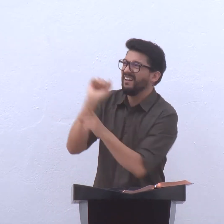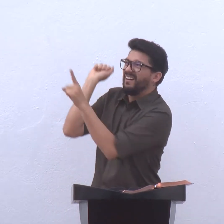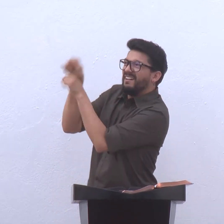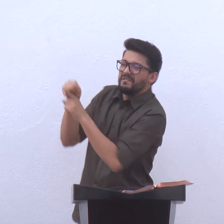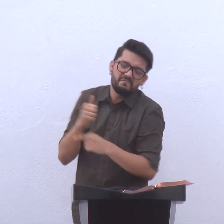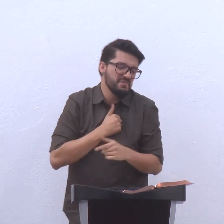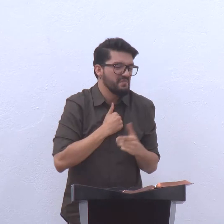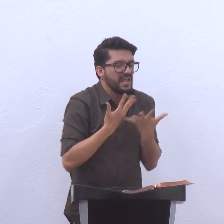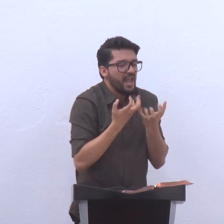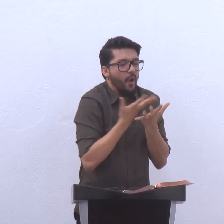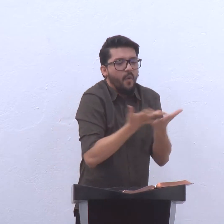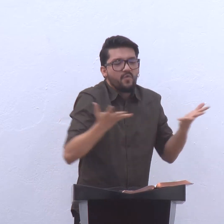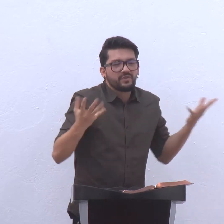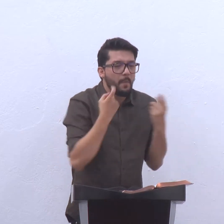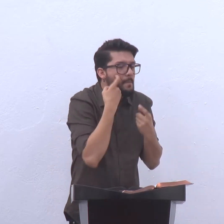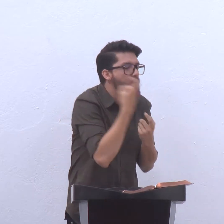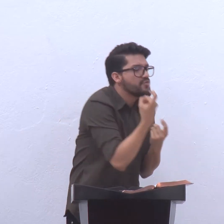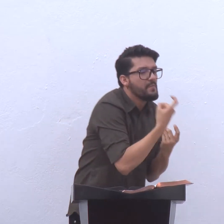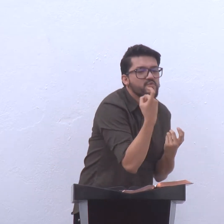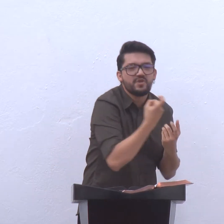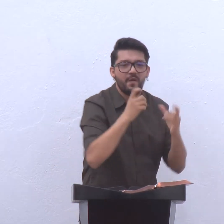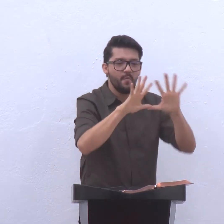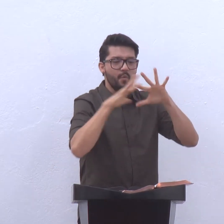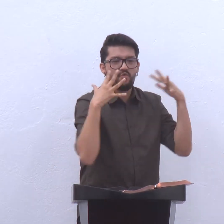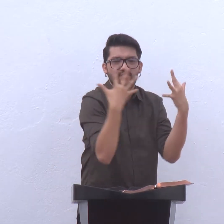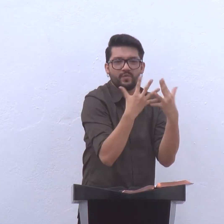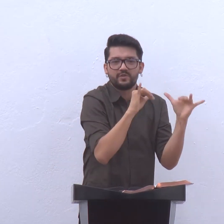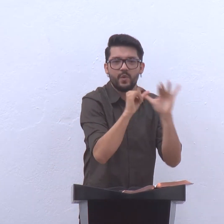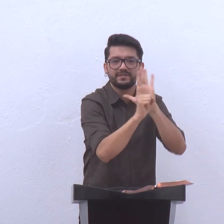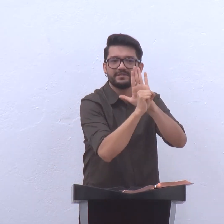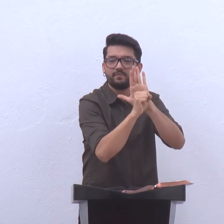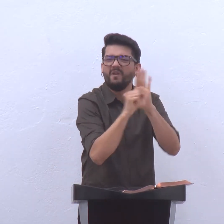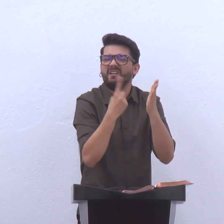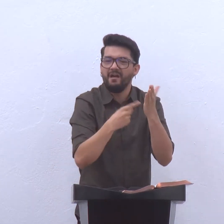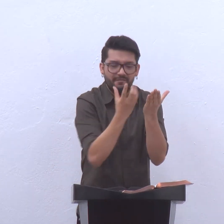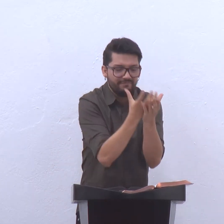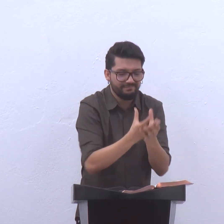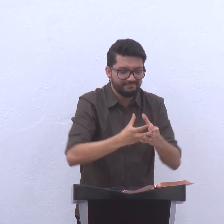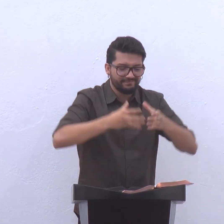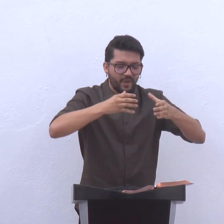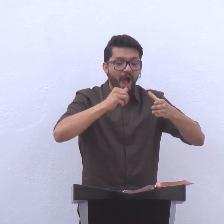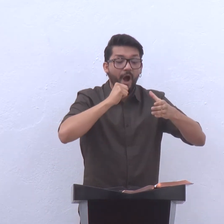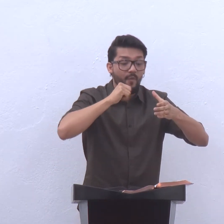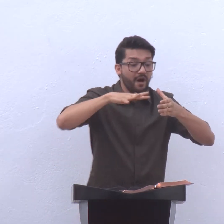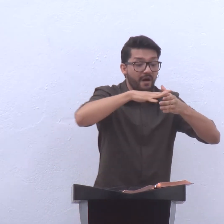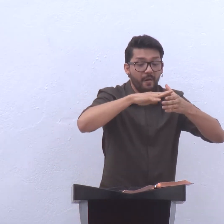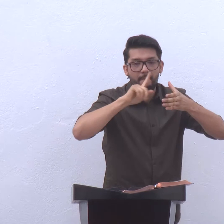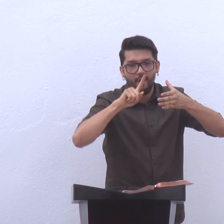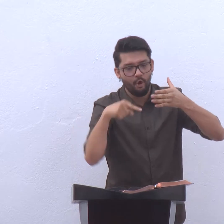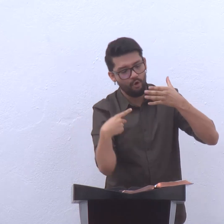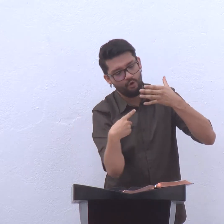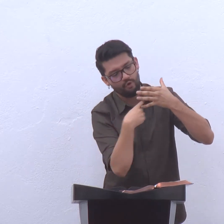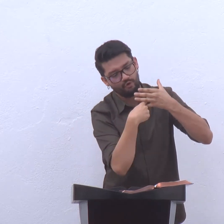decidieron rechazarle, porque querían buscar para ellos en el mundo sus fuentes para llenar sus